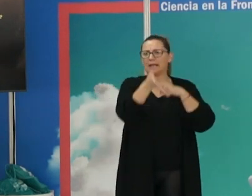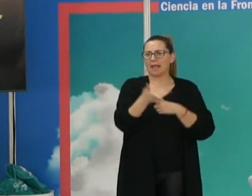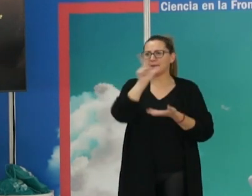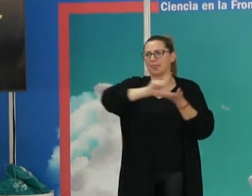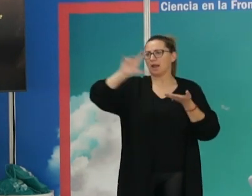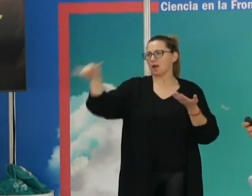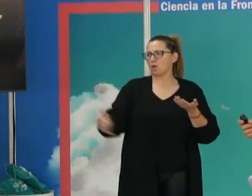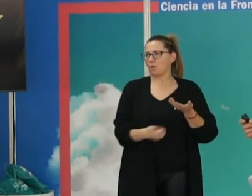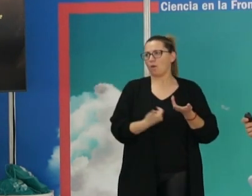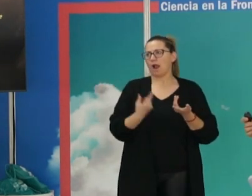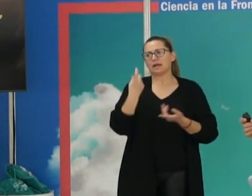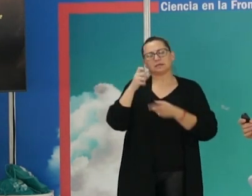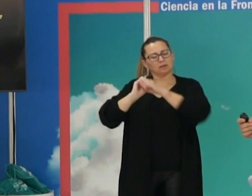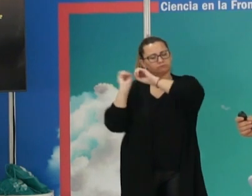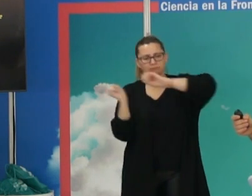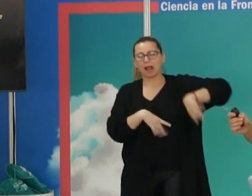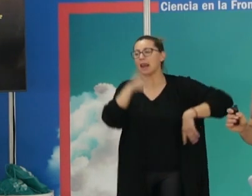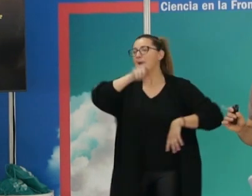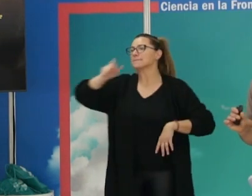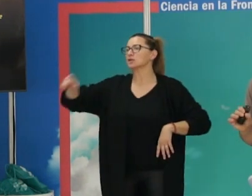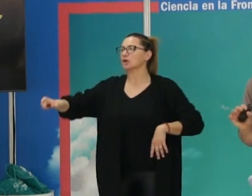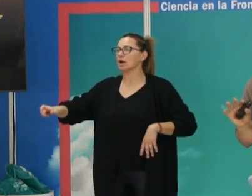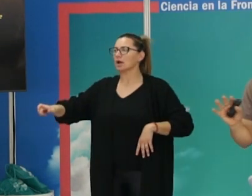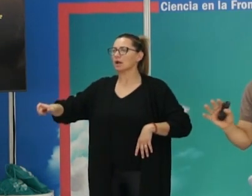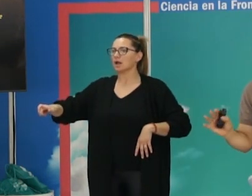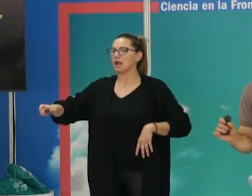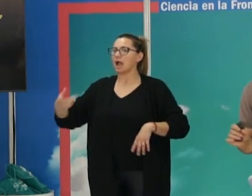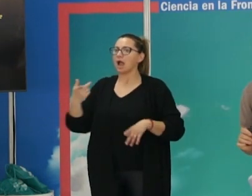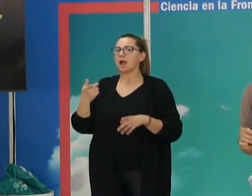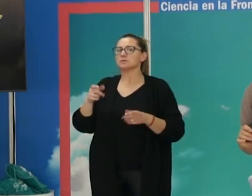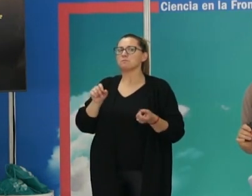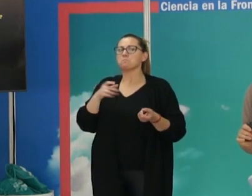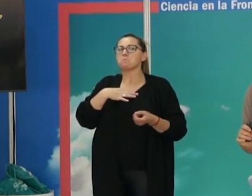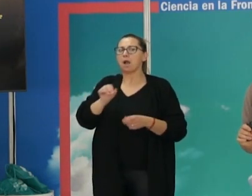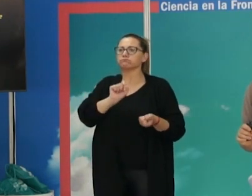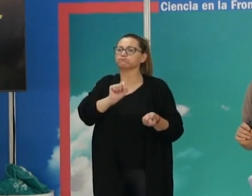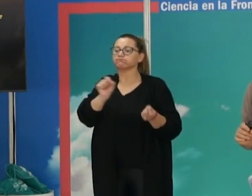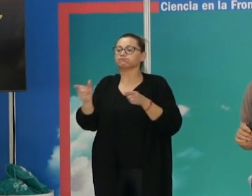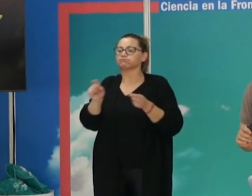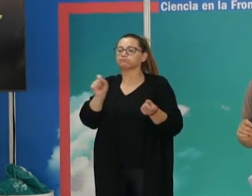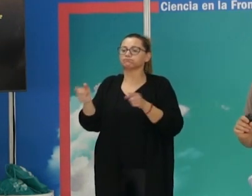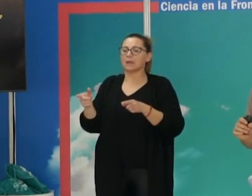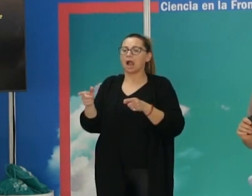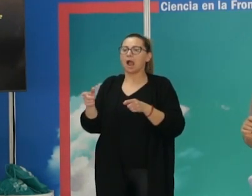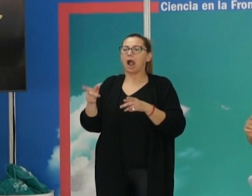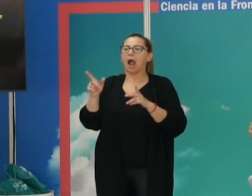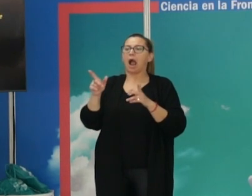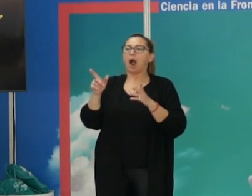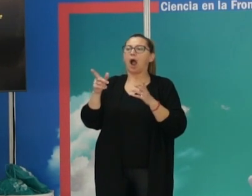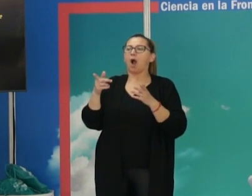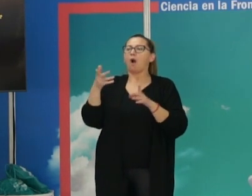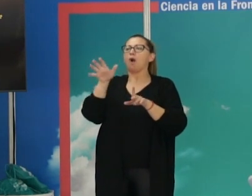que más o menos las personas podrían tener similitudes con respecto a un paradigma o un